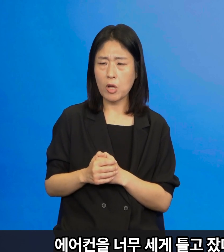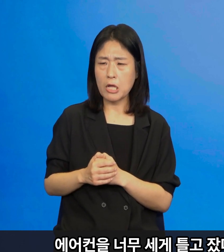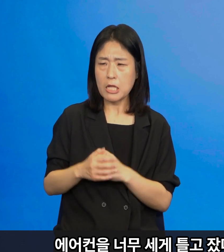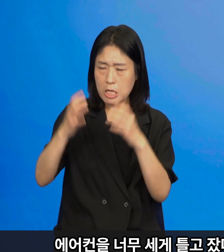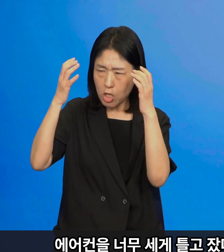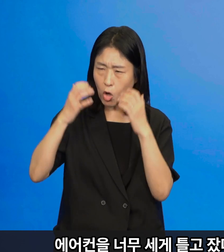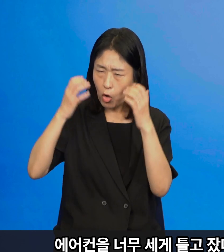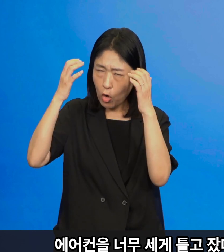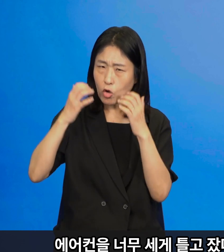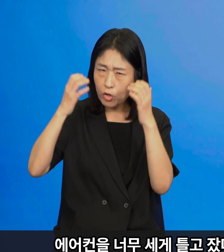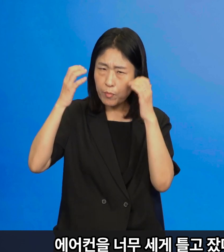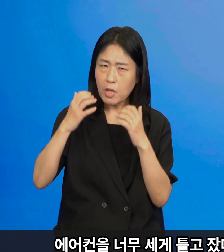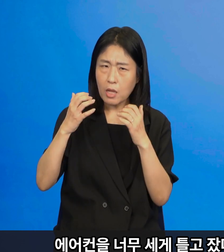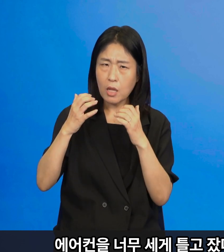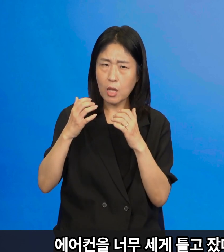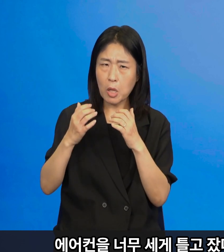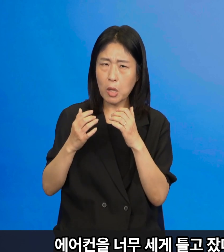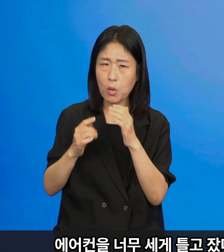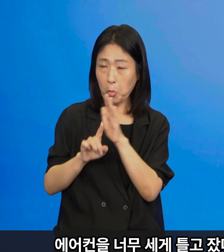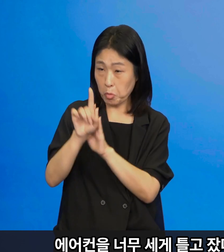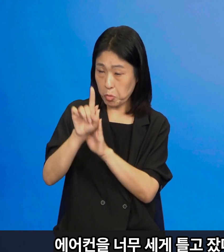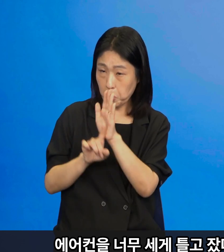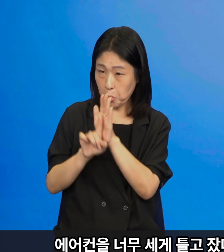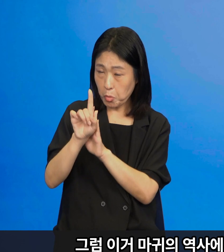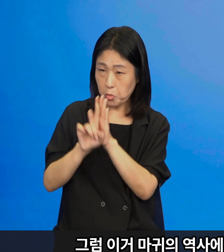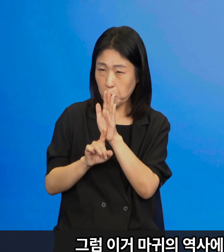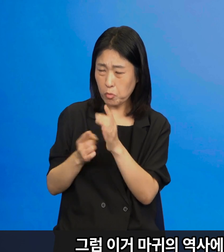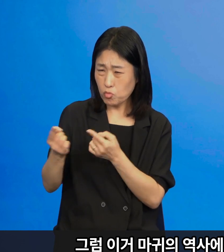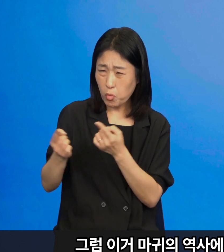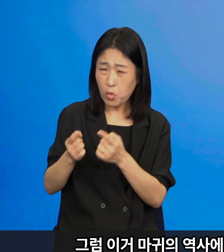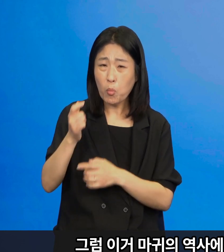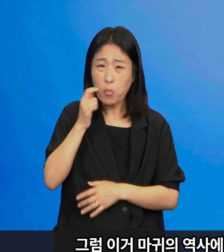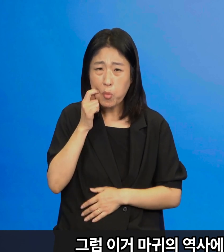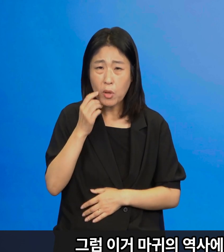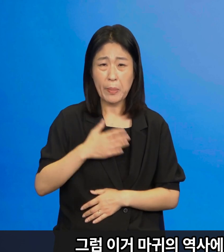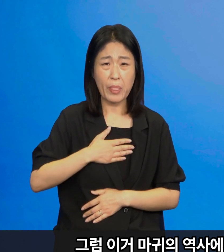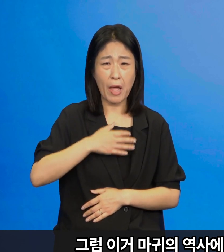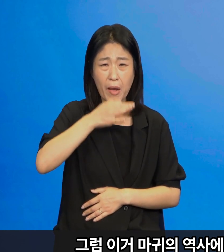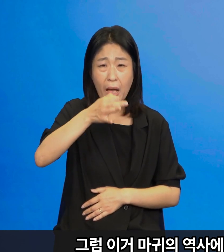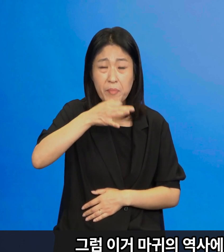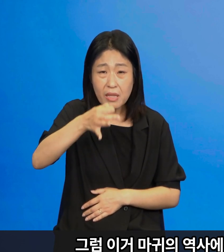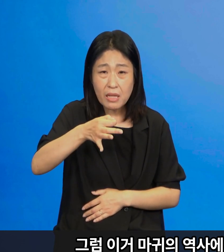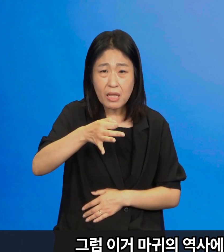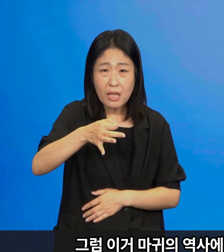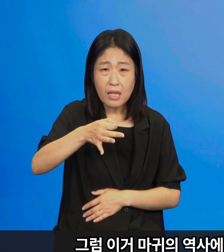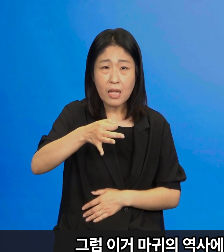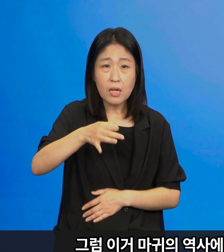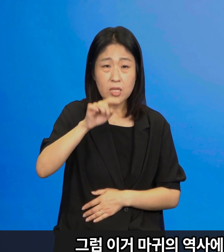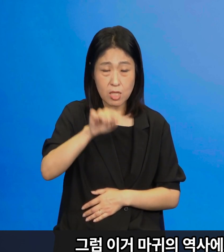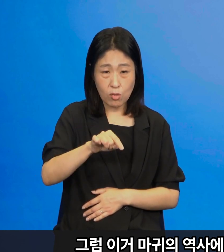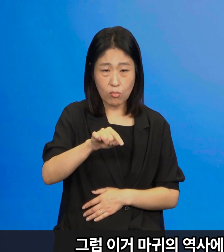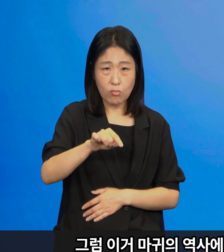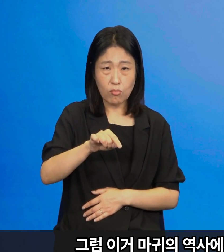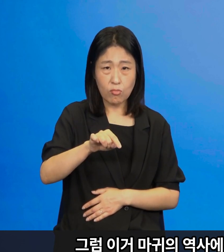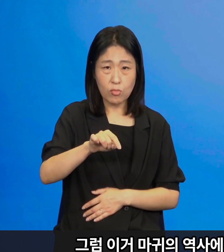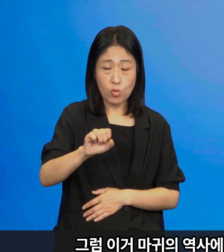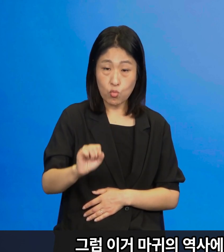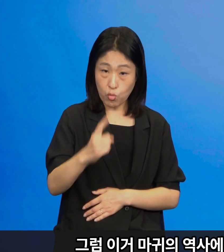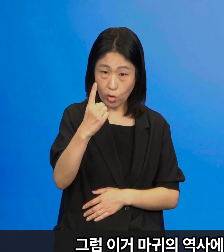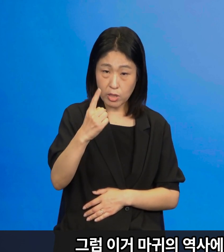틀고 잤다가 주무셨다가 감기에 걸렸어요. 그럼 이거 마귀의 역사예요? 온도 조절을 잘못한